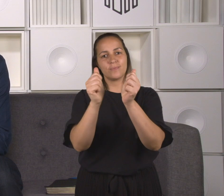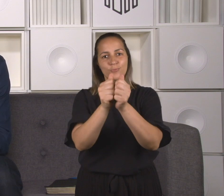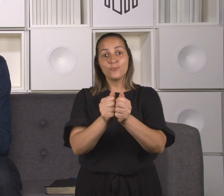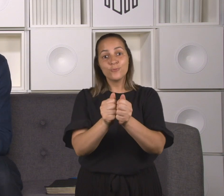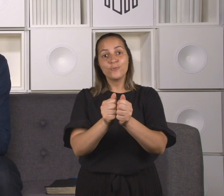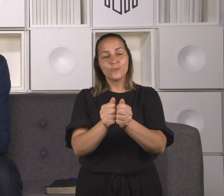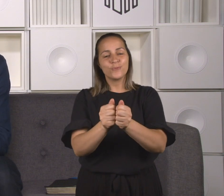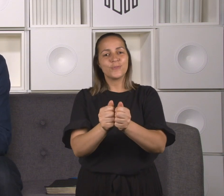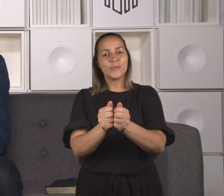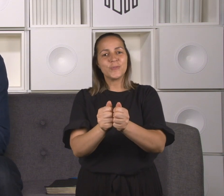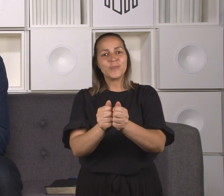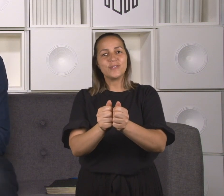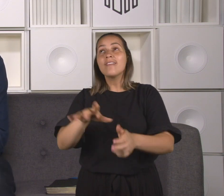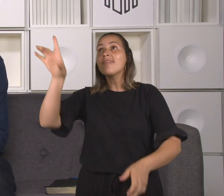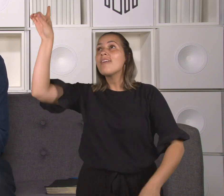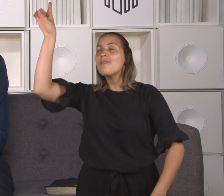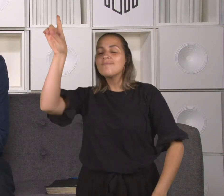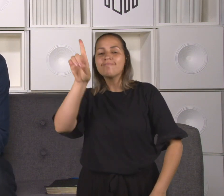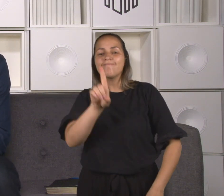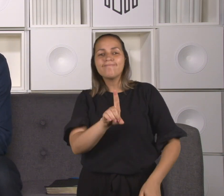na presença de Jesus,